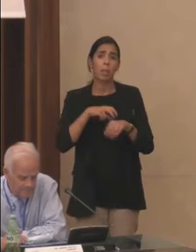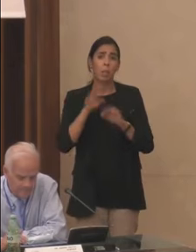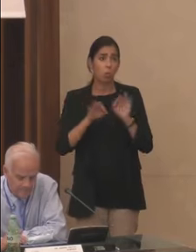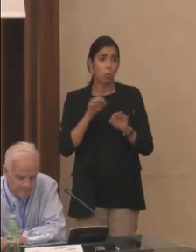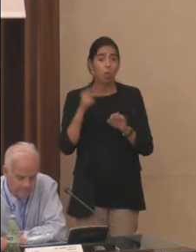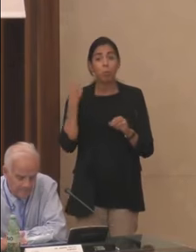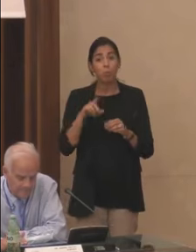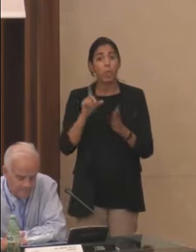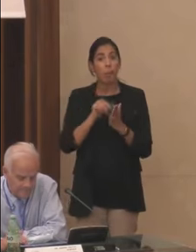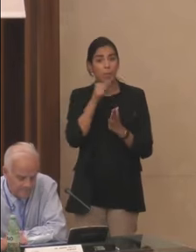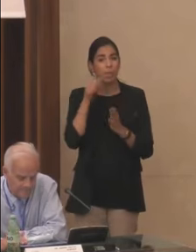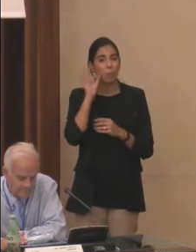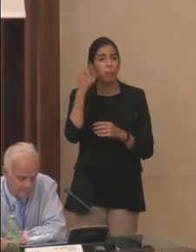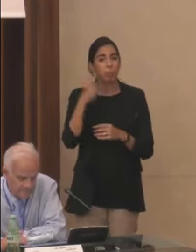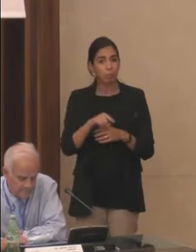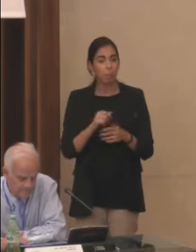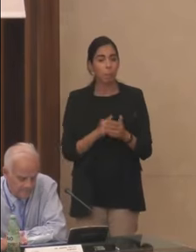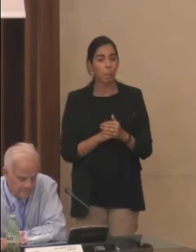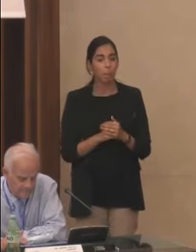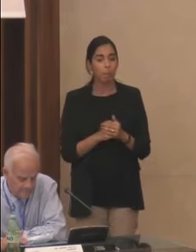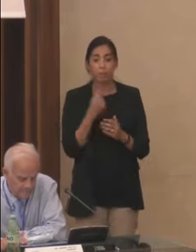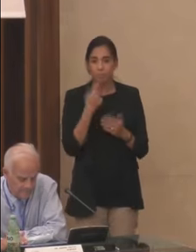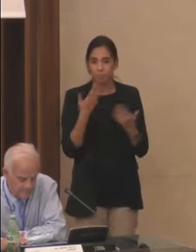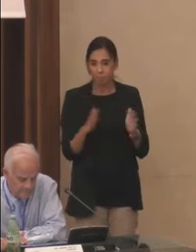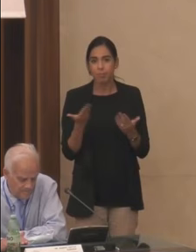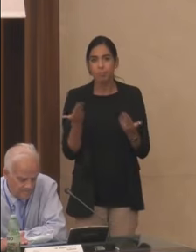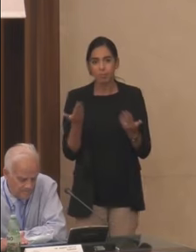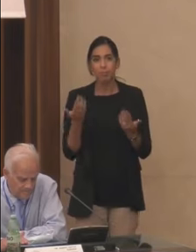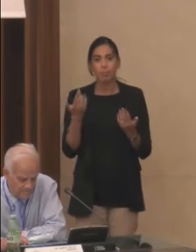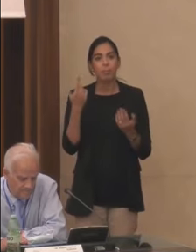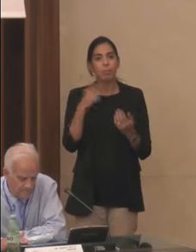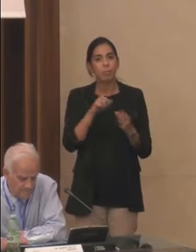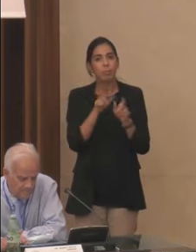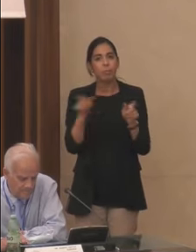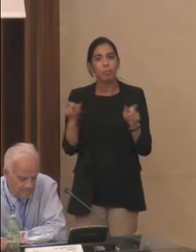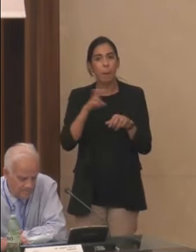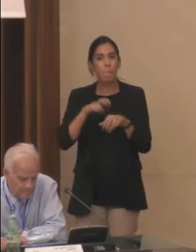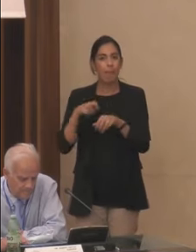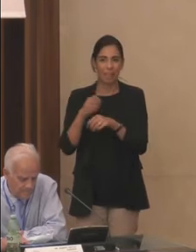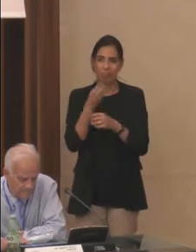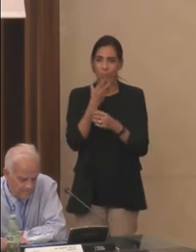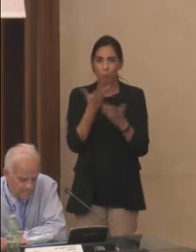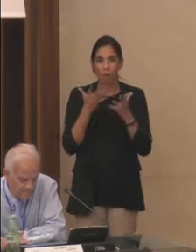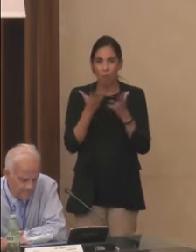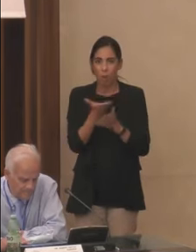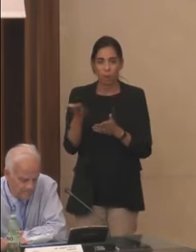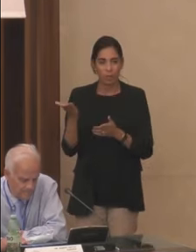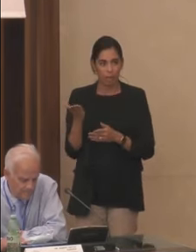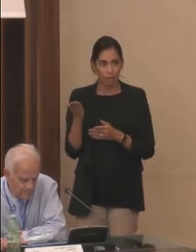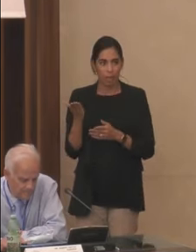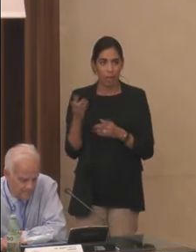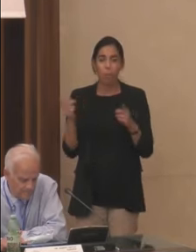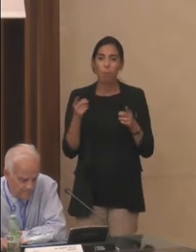questo. Come dicevo, questi medici di buona volontà, nei loro primi pazienti,